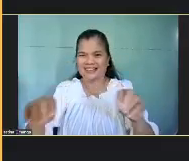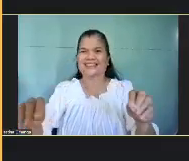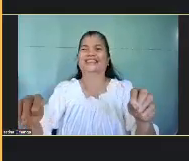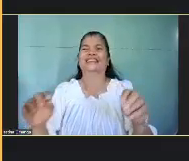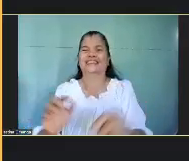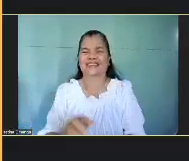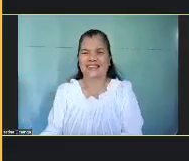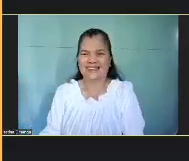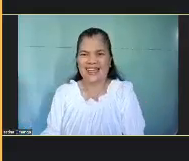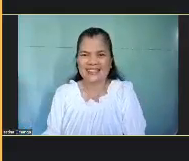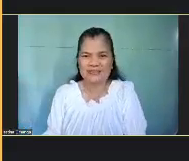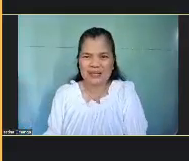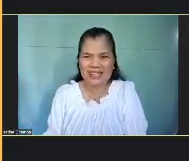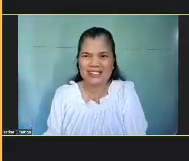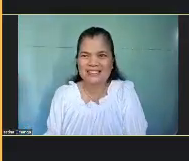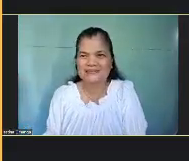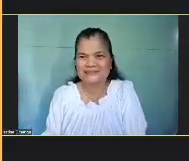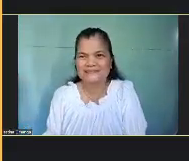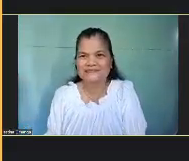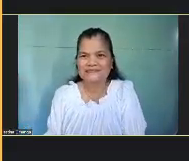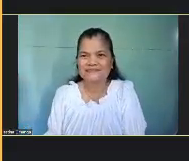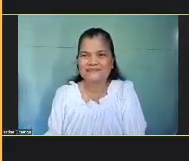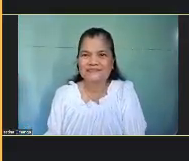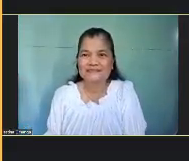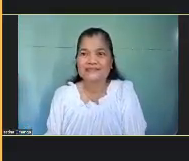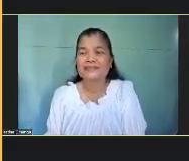Ayan. Next, please.